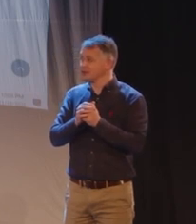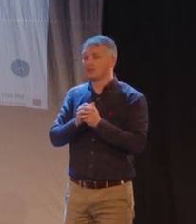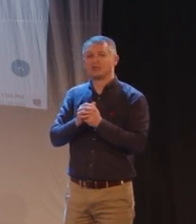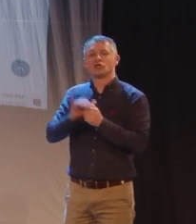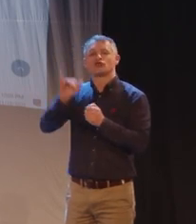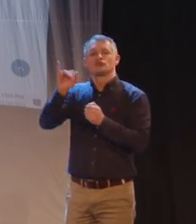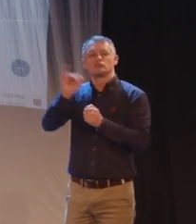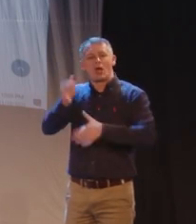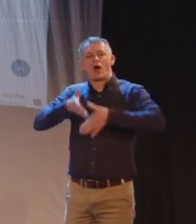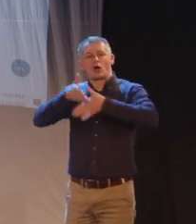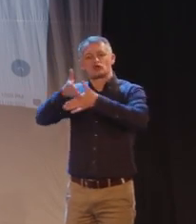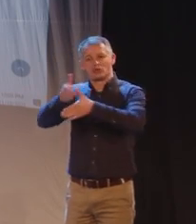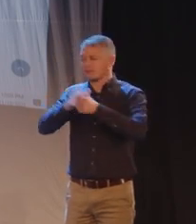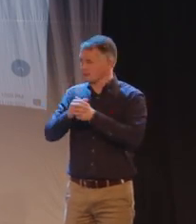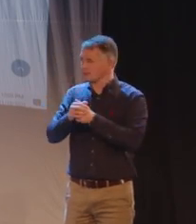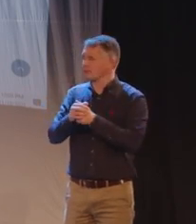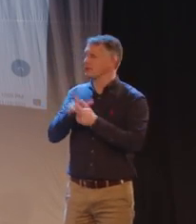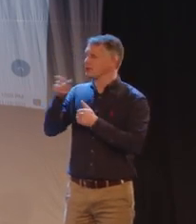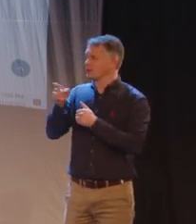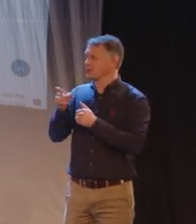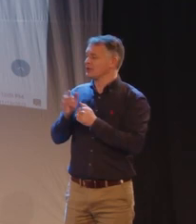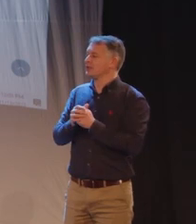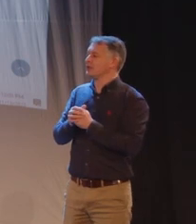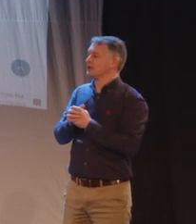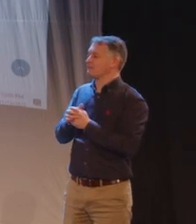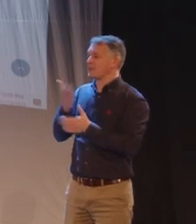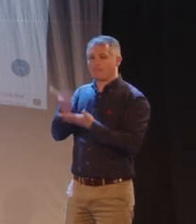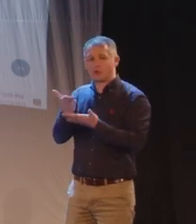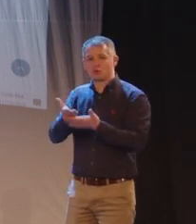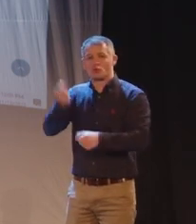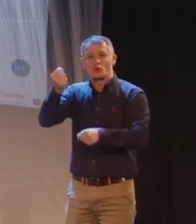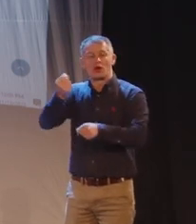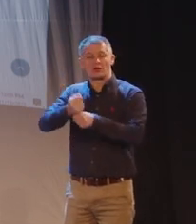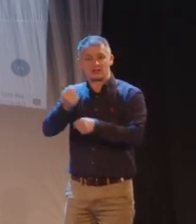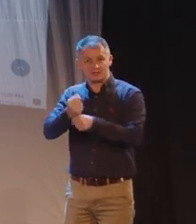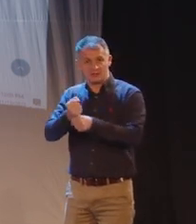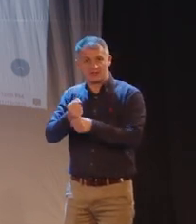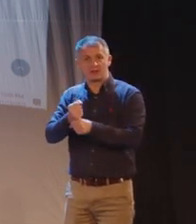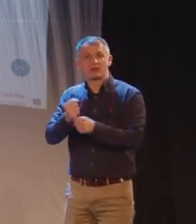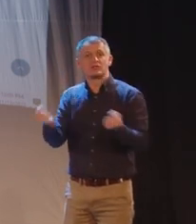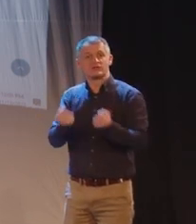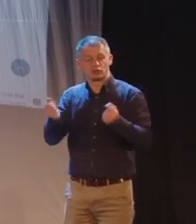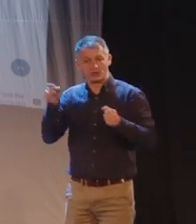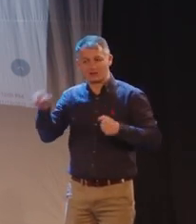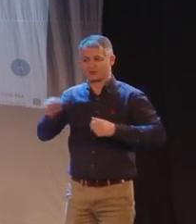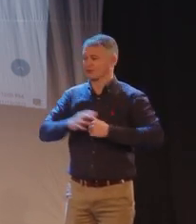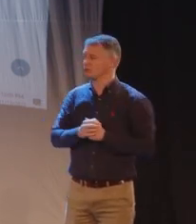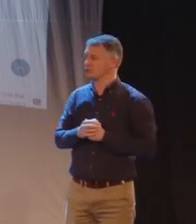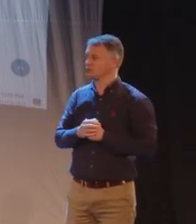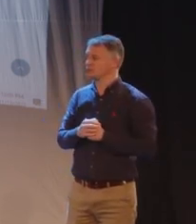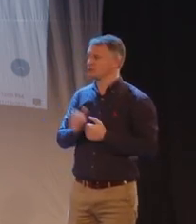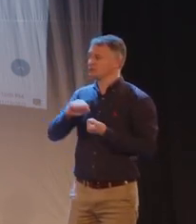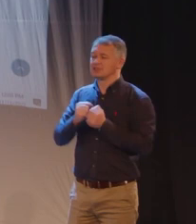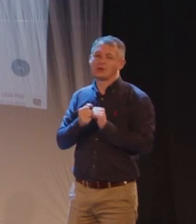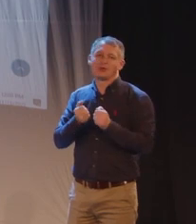partenerii, reprezentanții ai partenerilor, să le mulțumim pentru activitatea pe care au desfășurat-o, sau măcar să-i